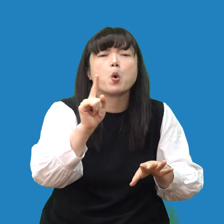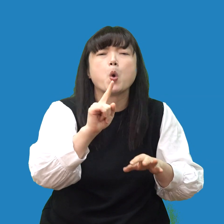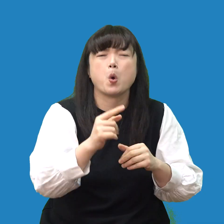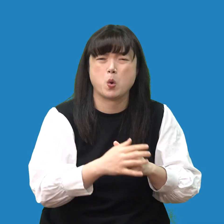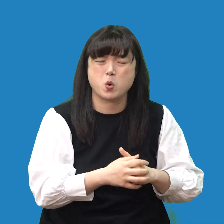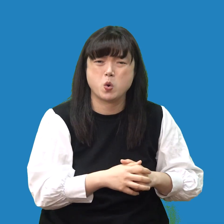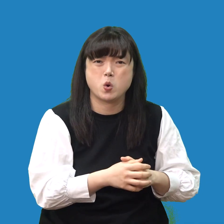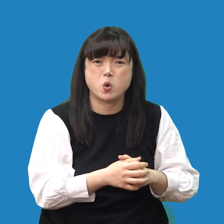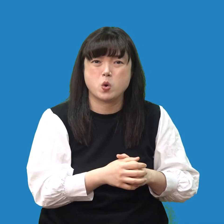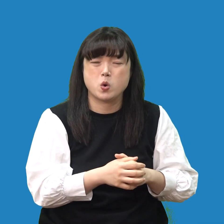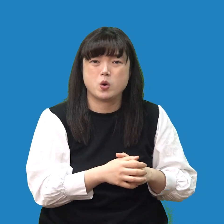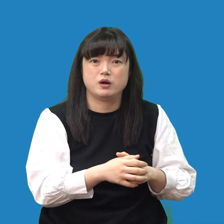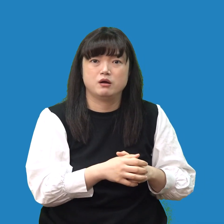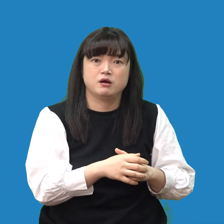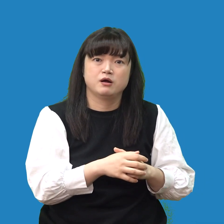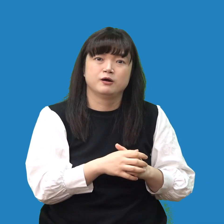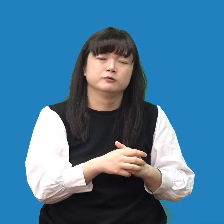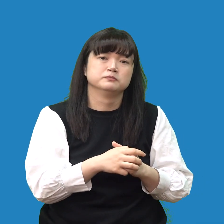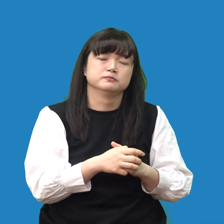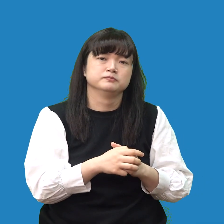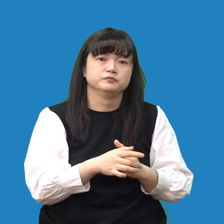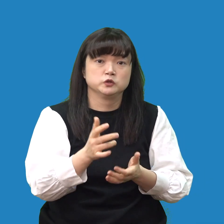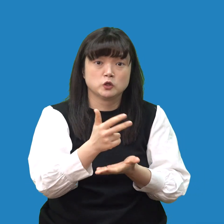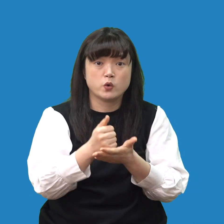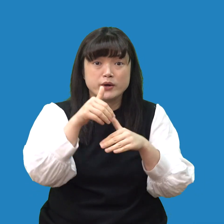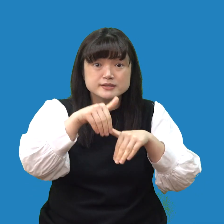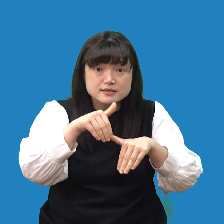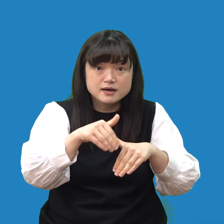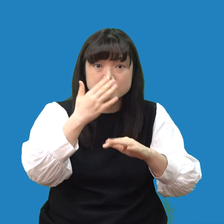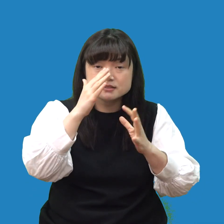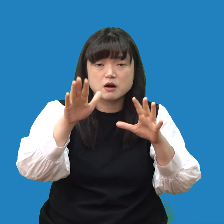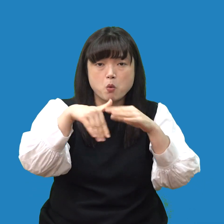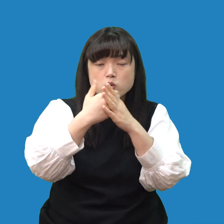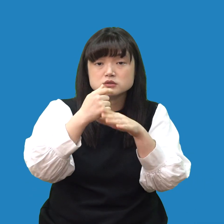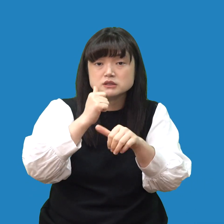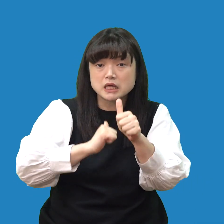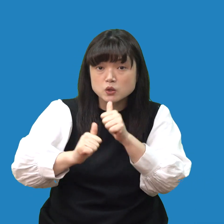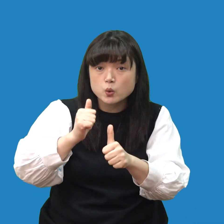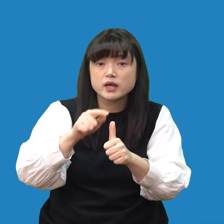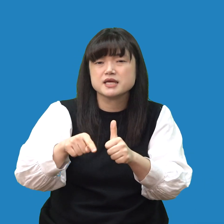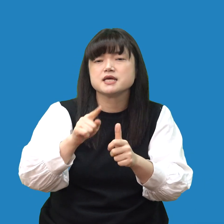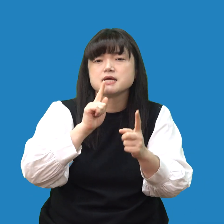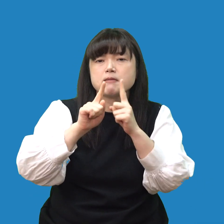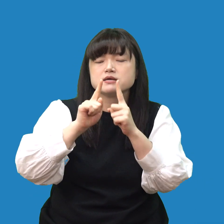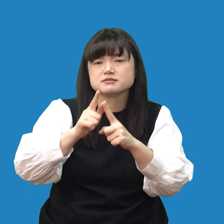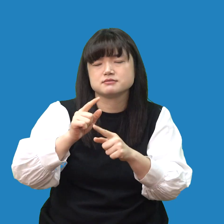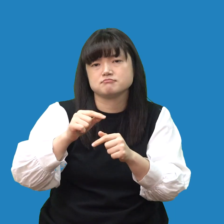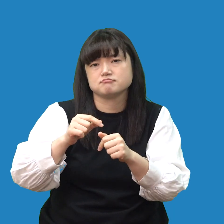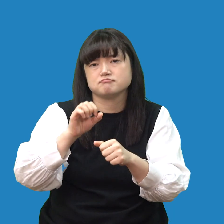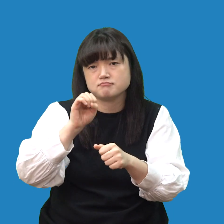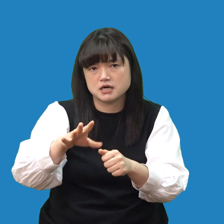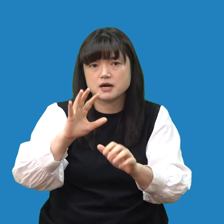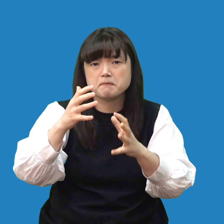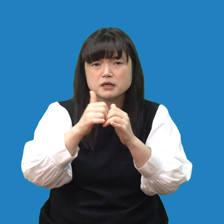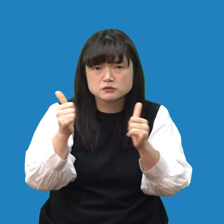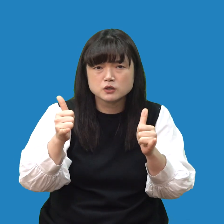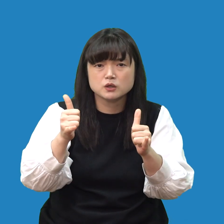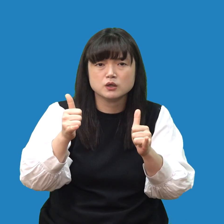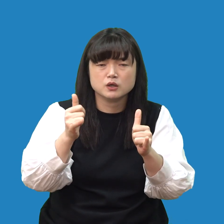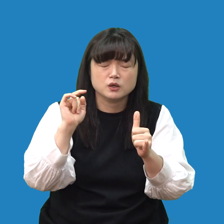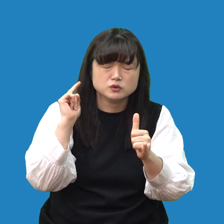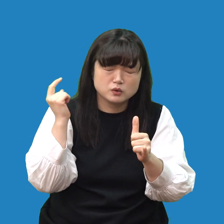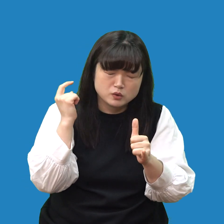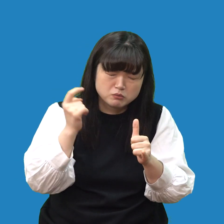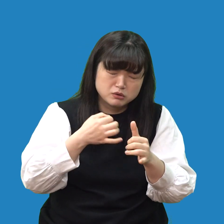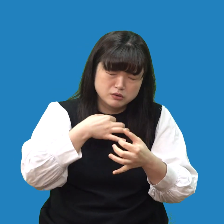그것입니다. 보시면 여호와의 사자가 이스라엘 모든 자손에게 이 말씀을 이르매 백성이 소리 높여